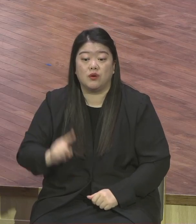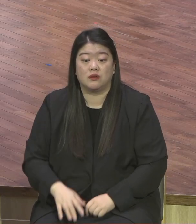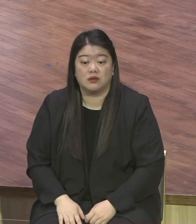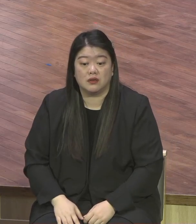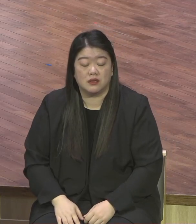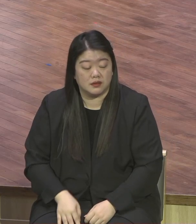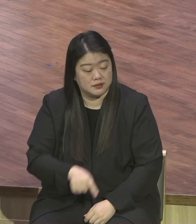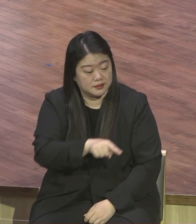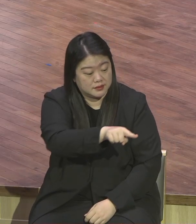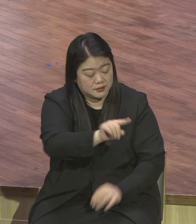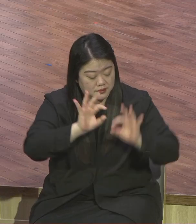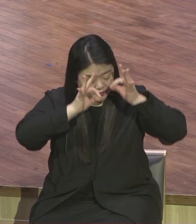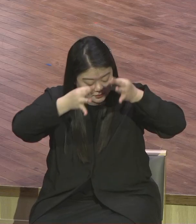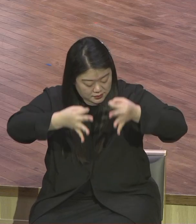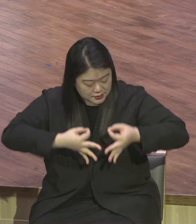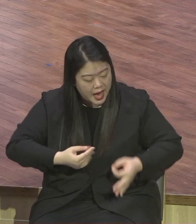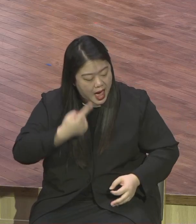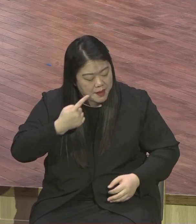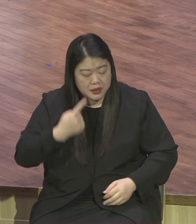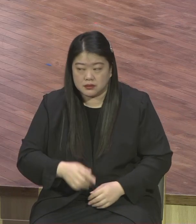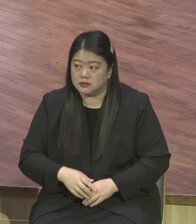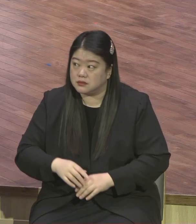주제를 알아라. 그렇네요.